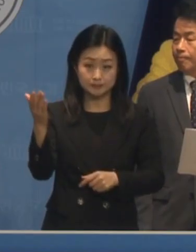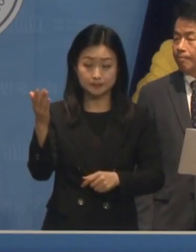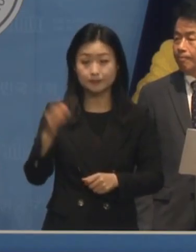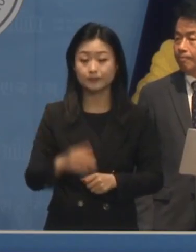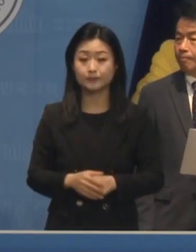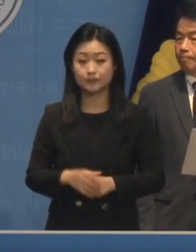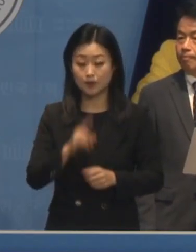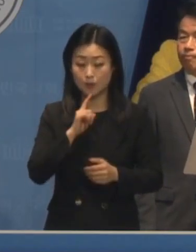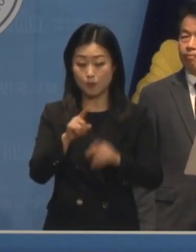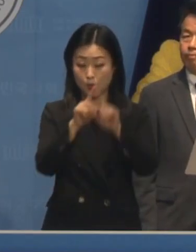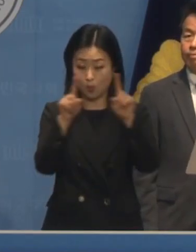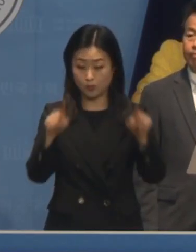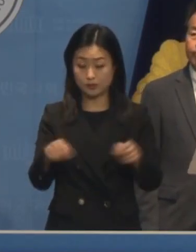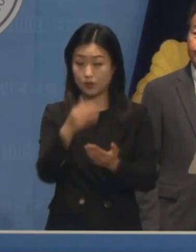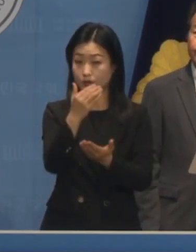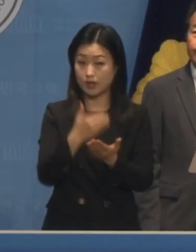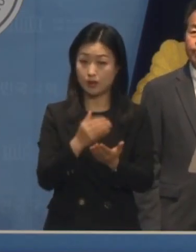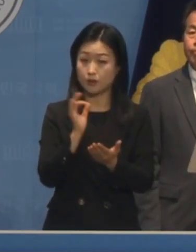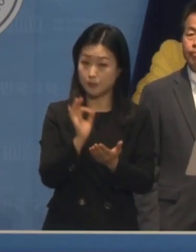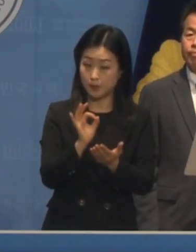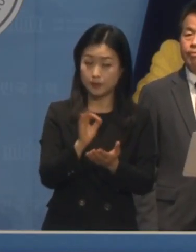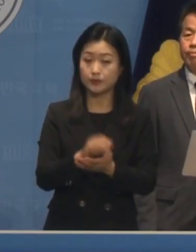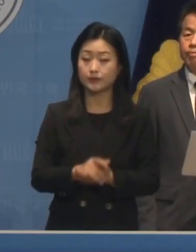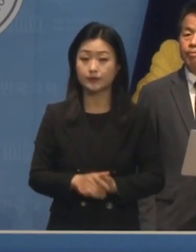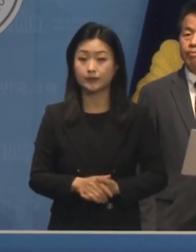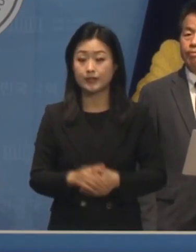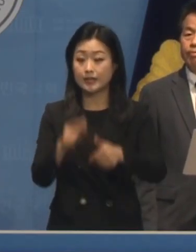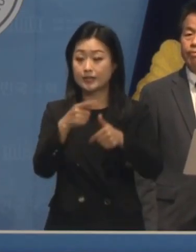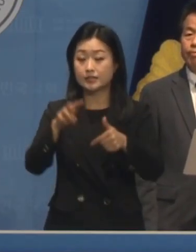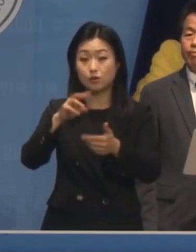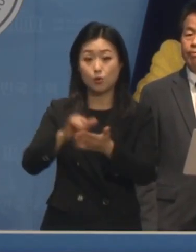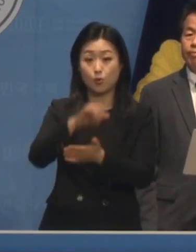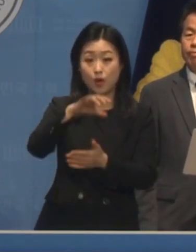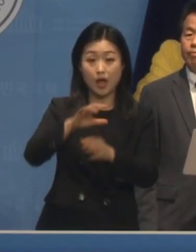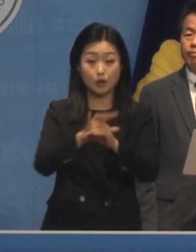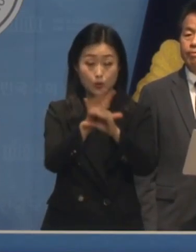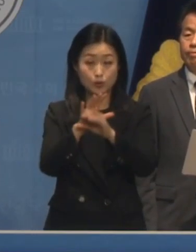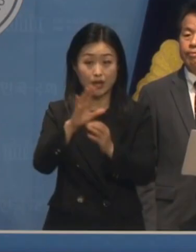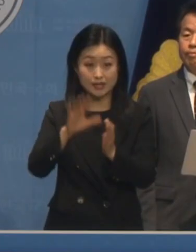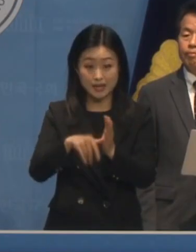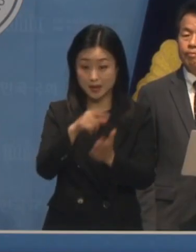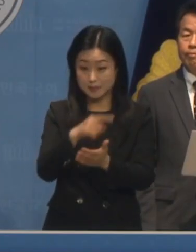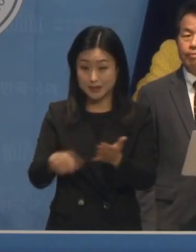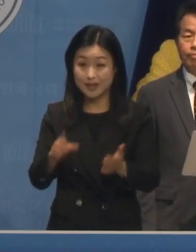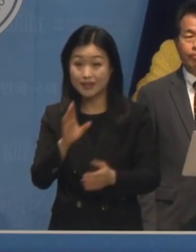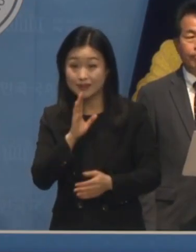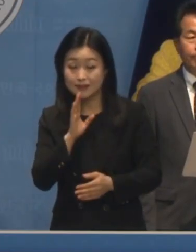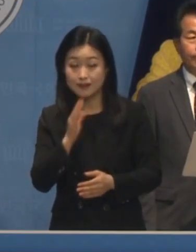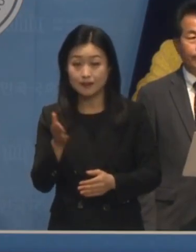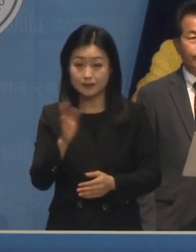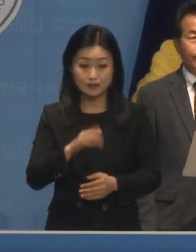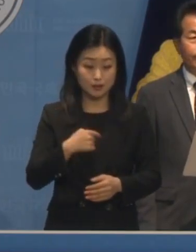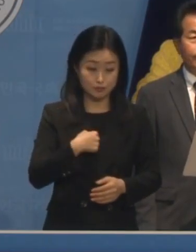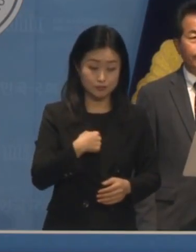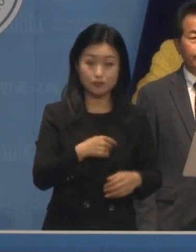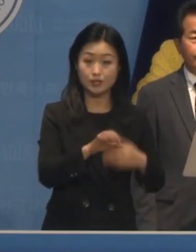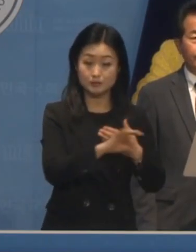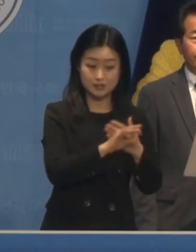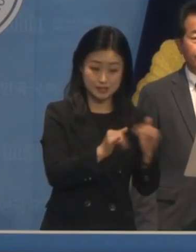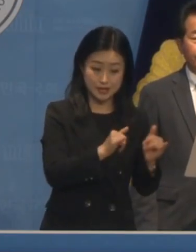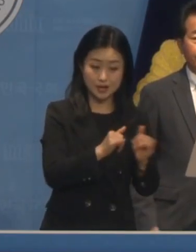보고서 코로나 팬데믹시기 인천 공화 수익이 저하되었던 문제를 마치 비정규 정규직화